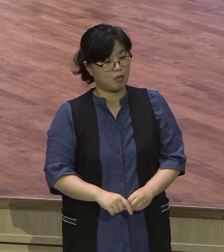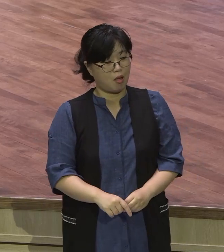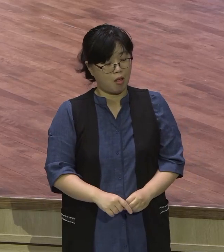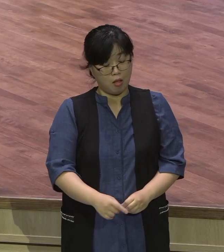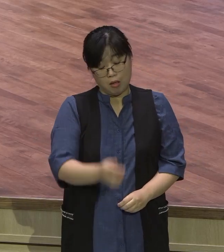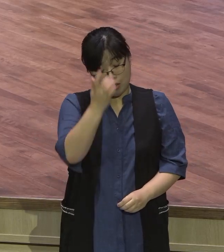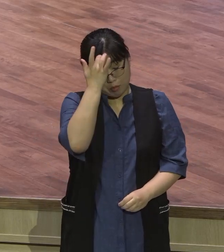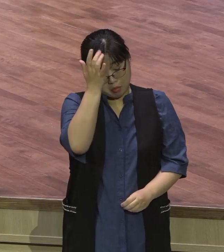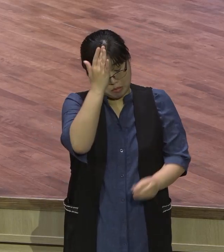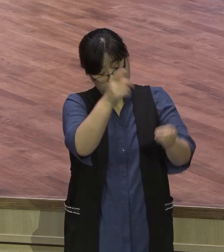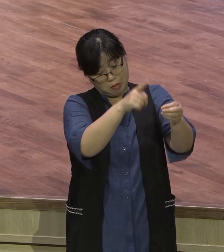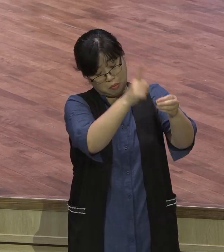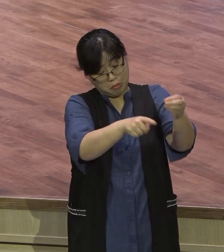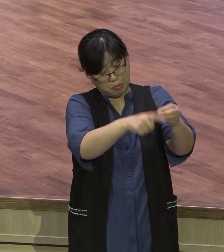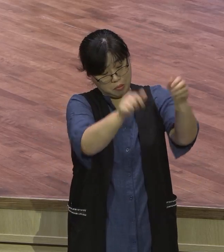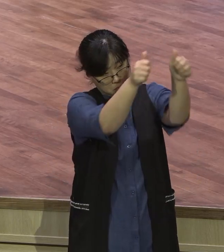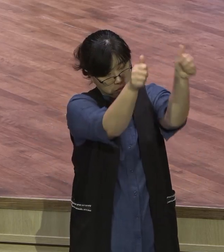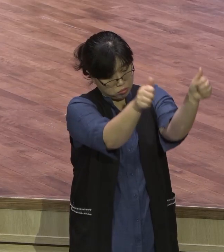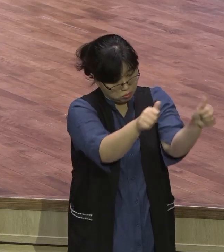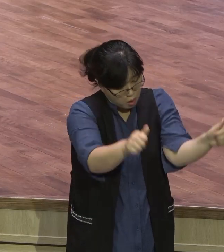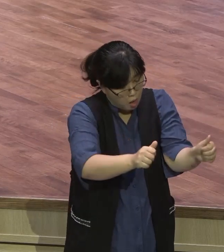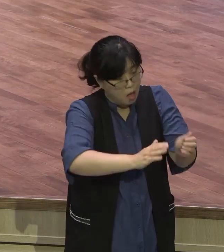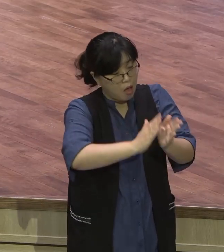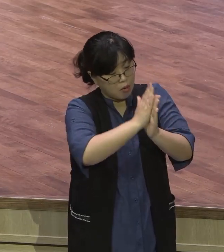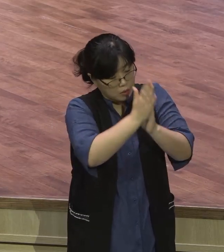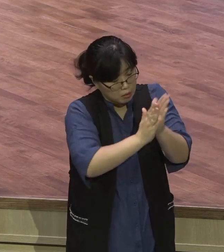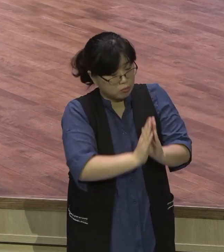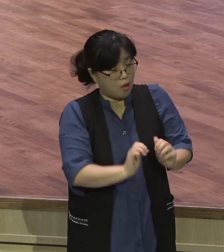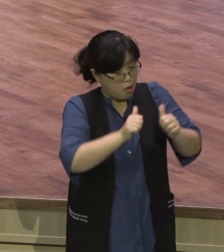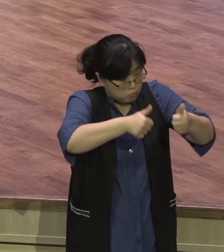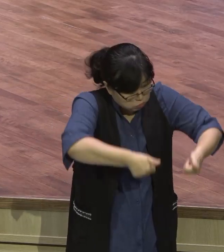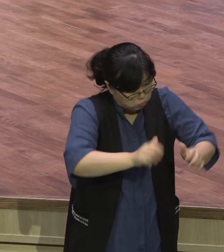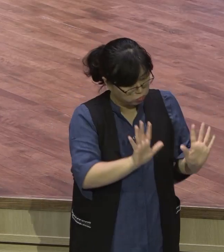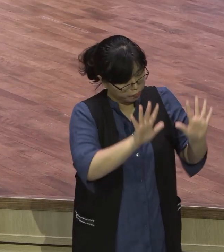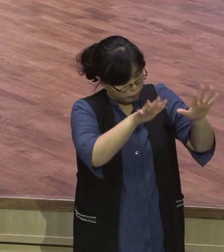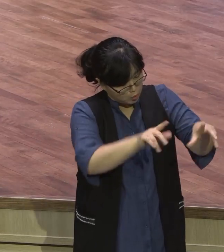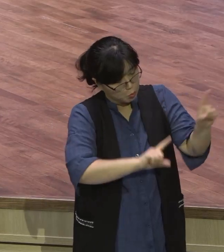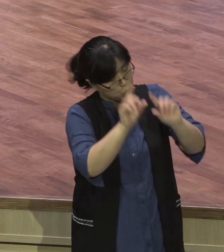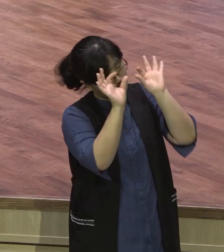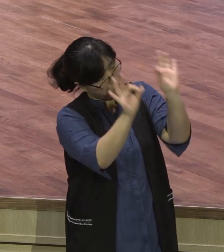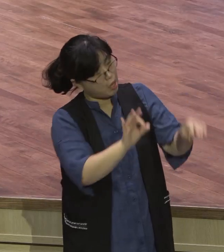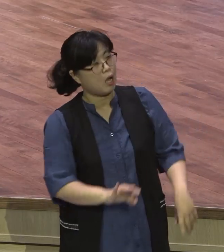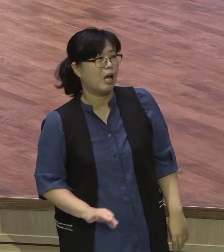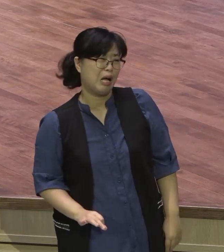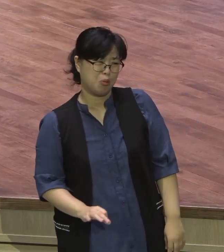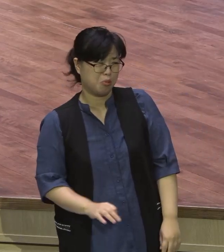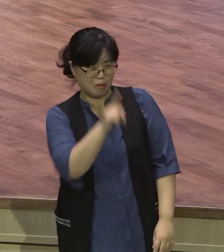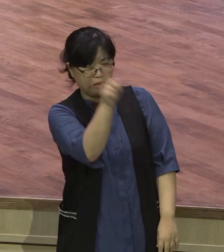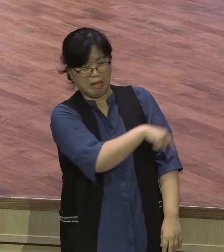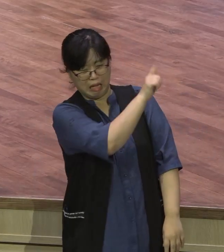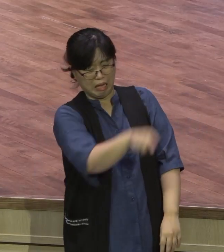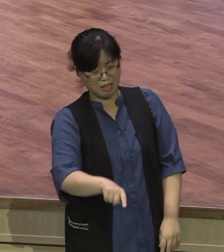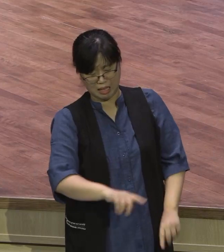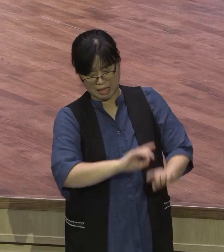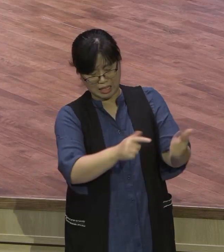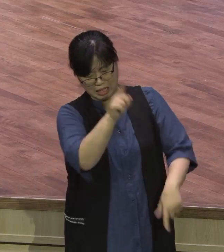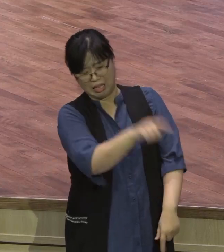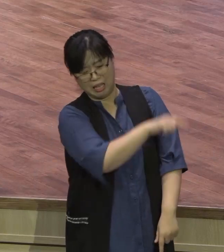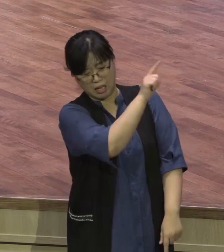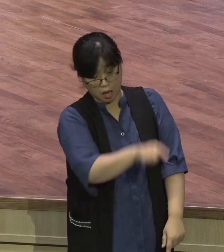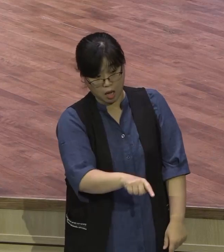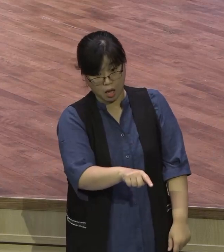불상하다 저건 아닌데 라고 느끼면 여러분 큰 축구 받은 사람이에요. 구원 받은 사람이라고 제가요